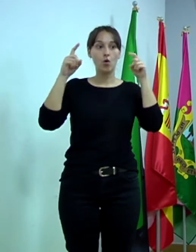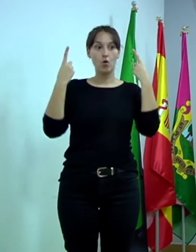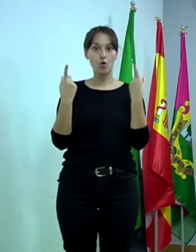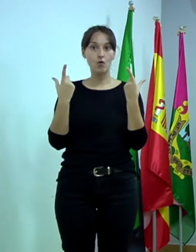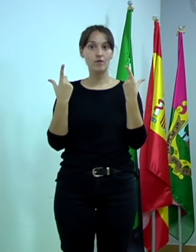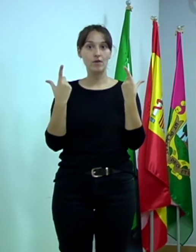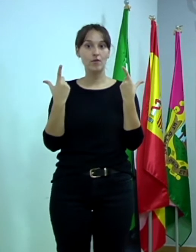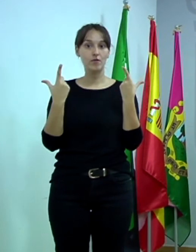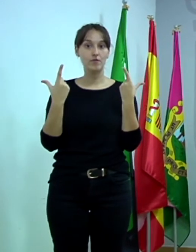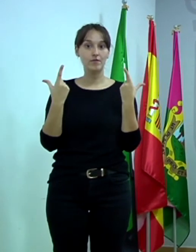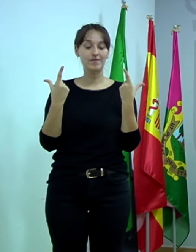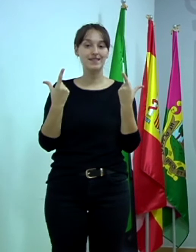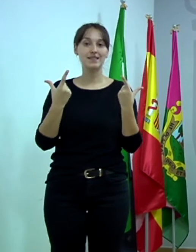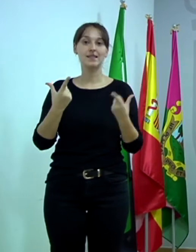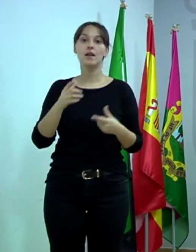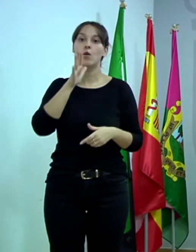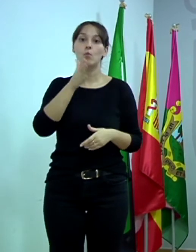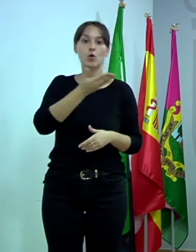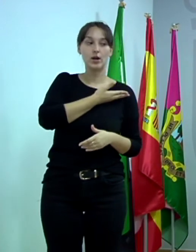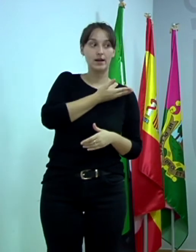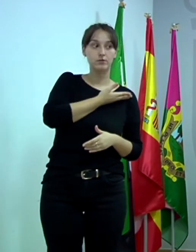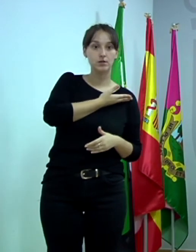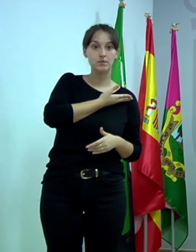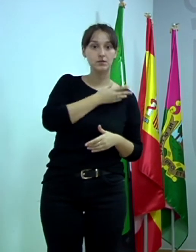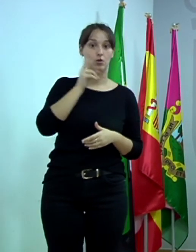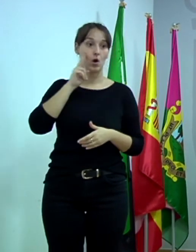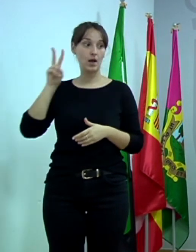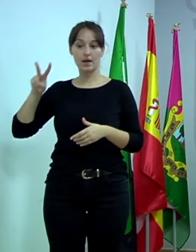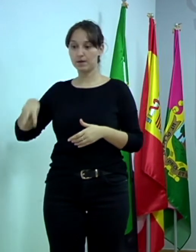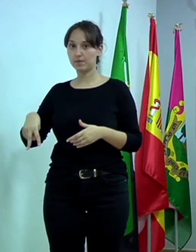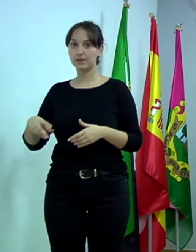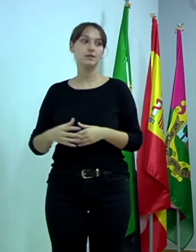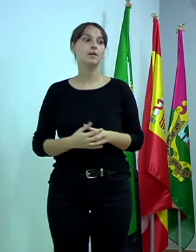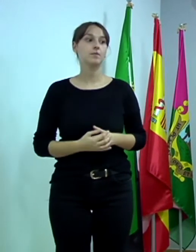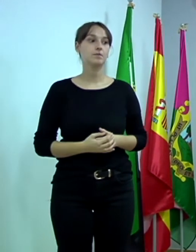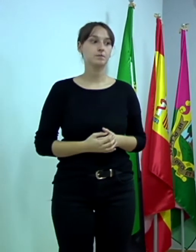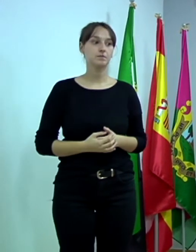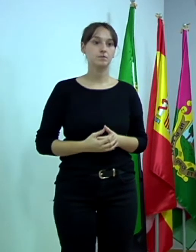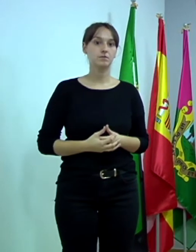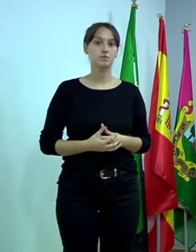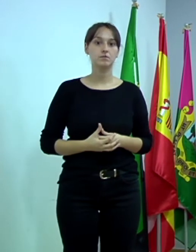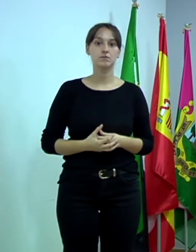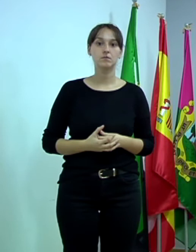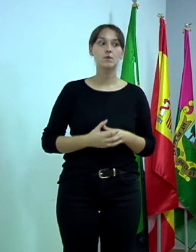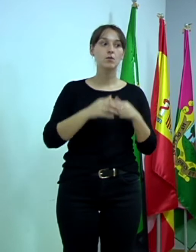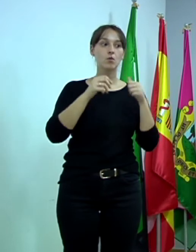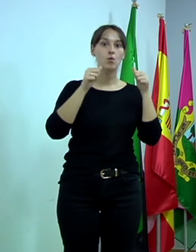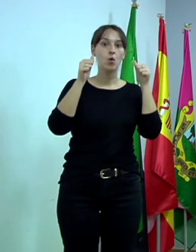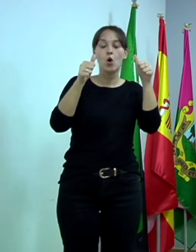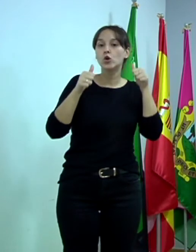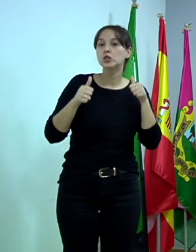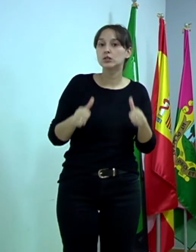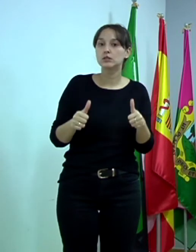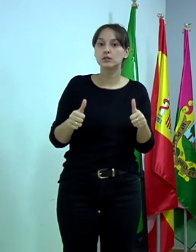experto que sea en la materia, que os lo hacéis partiendo, si puede ser cualquiera de estos o otros que vengan. ¿Pero qué título? certificado que dice que ha hecho el Un certificado que dice que ha hecho el curso,